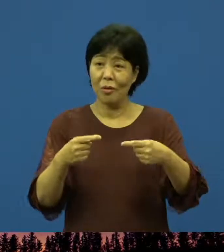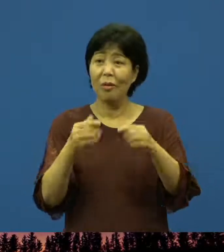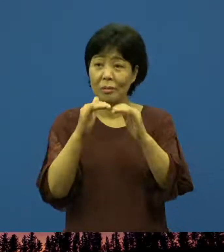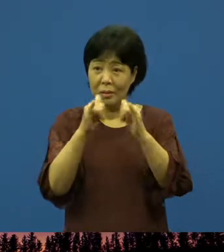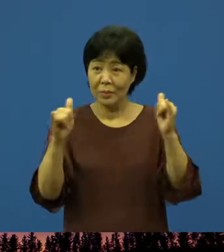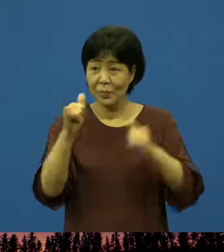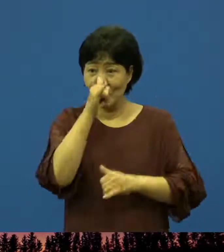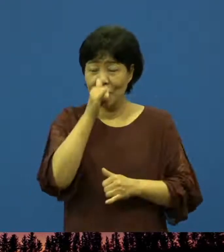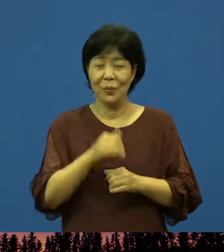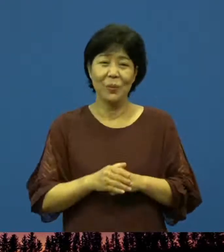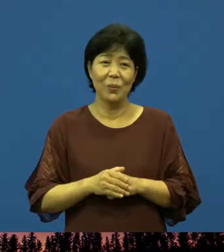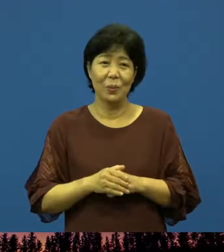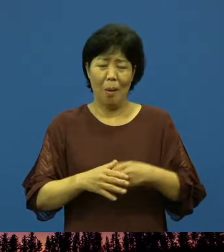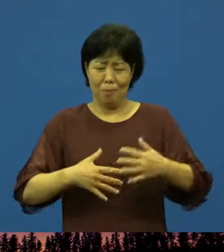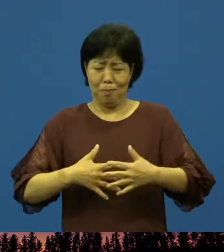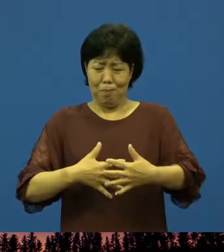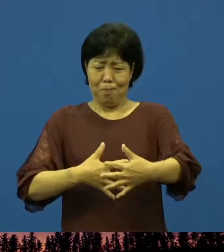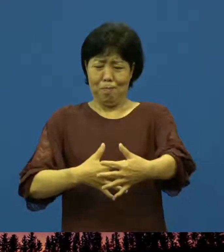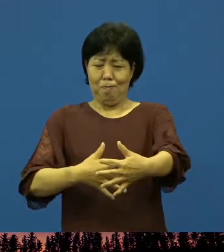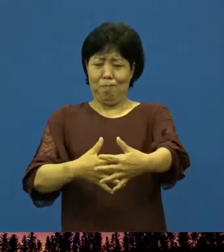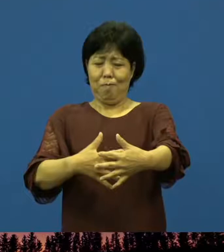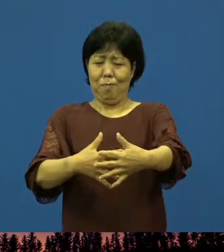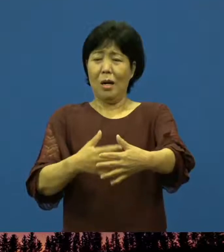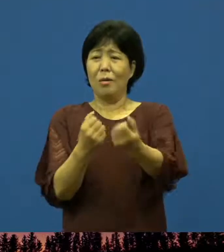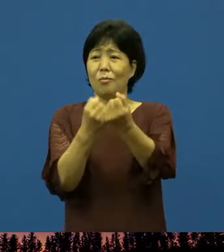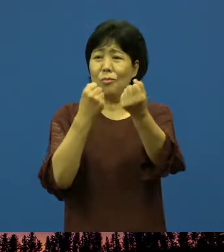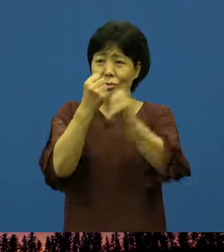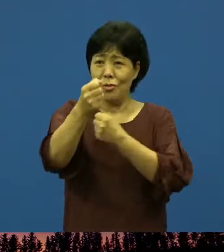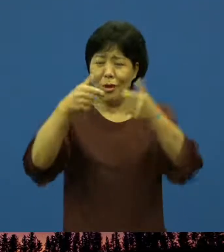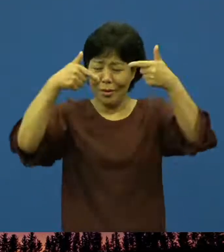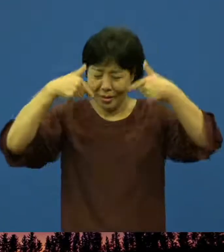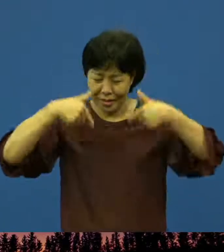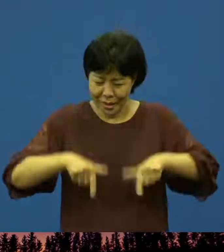전에 아는 철화를 너무